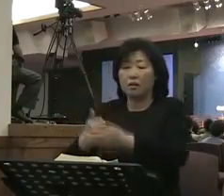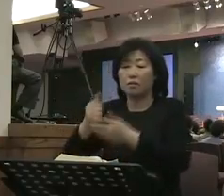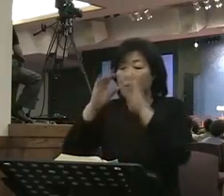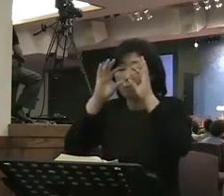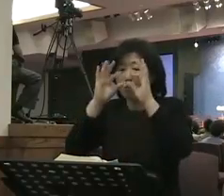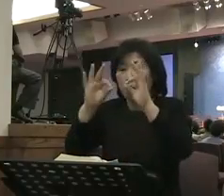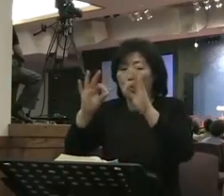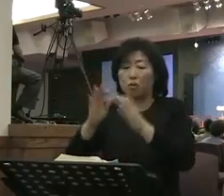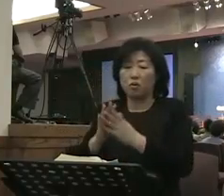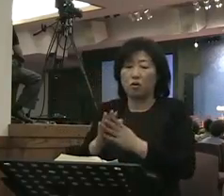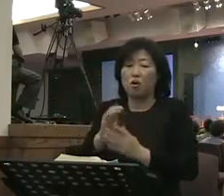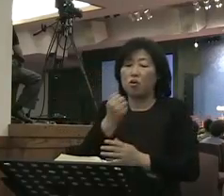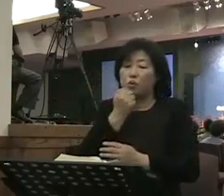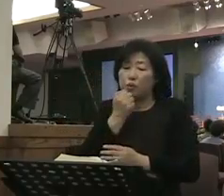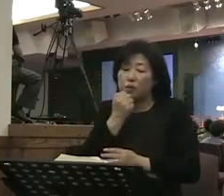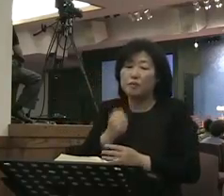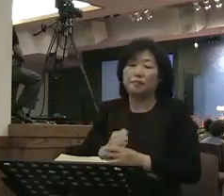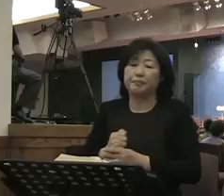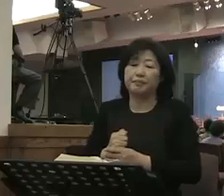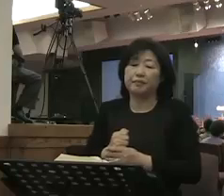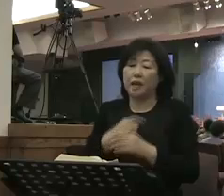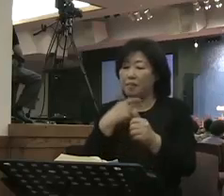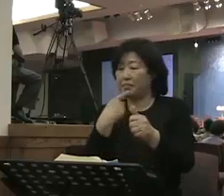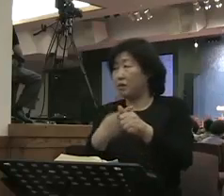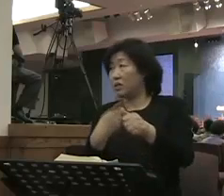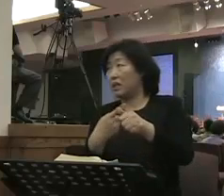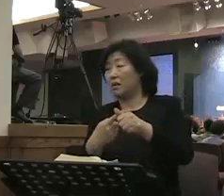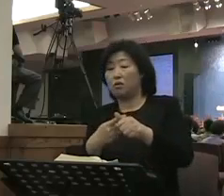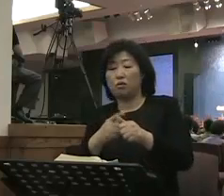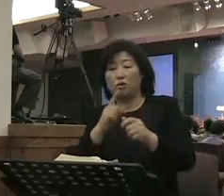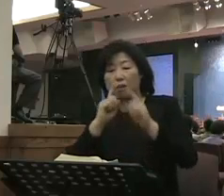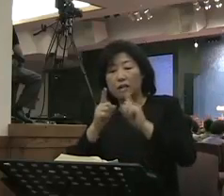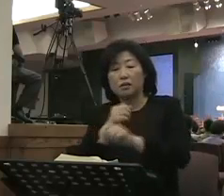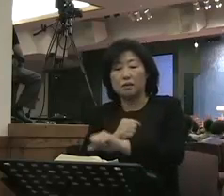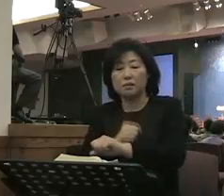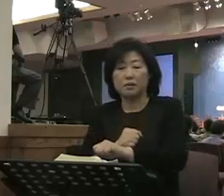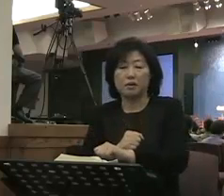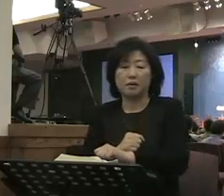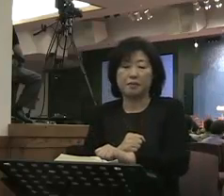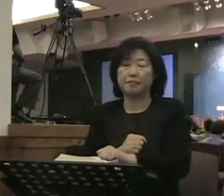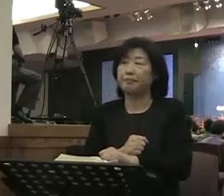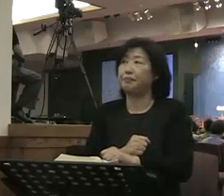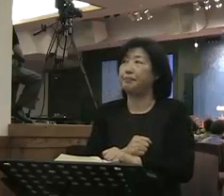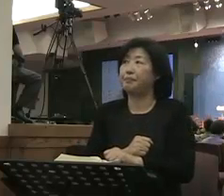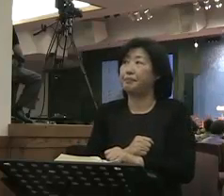보시고 웃으시며 비웃으신다고 말씀을 하십니다.